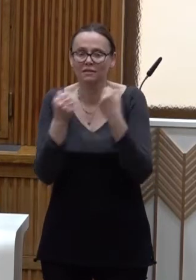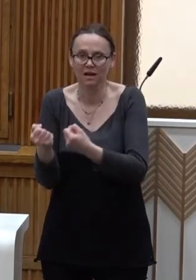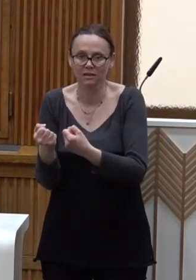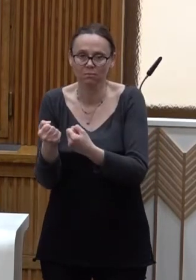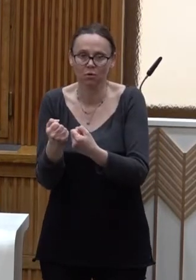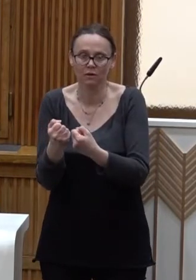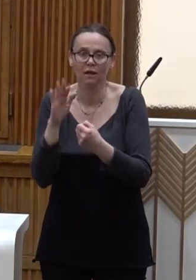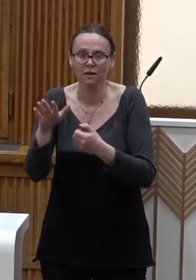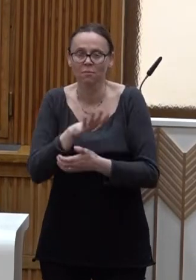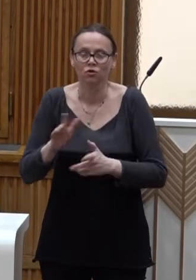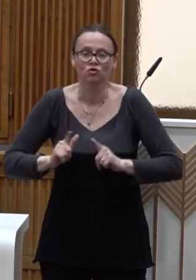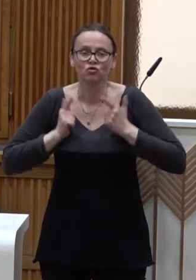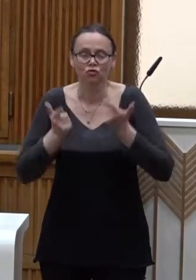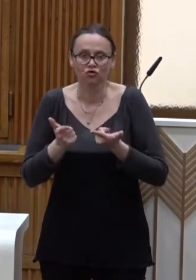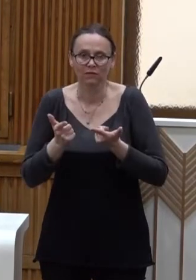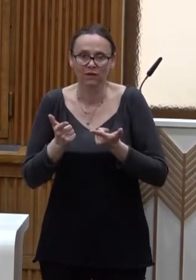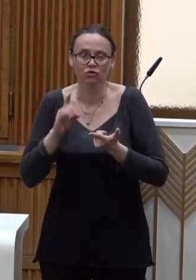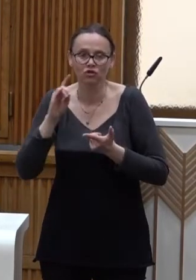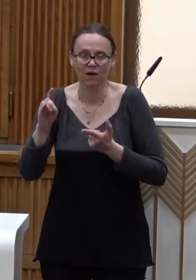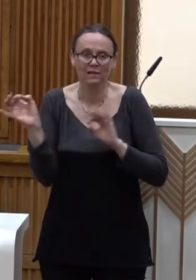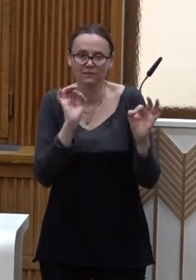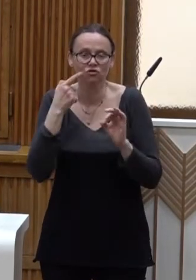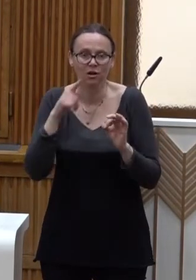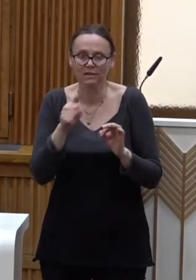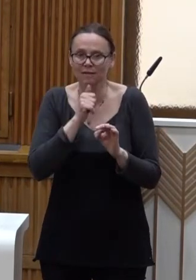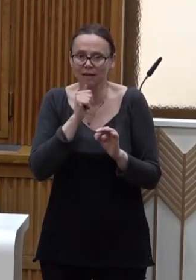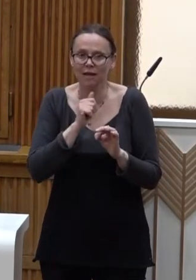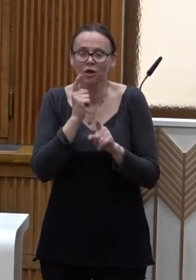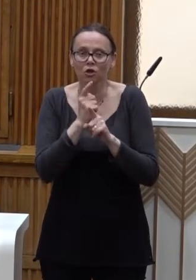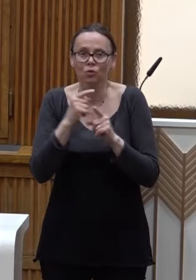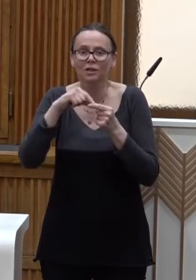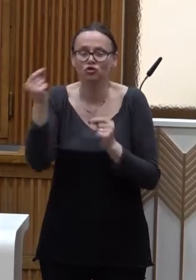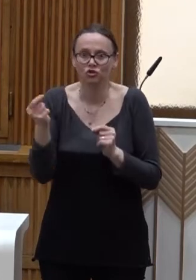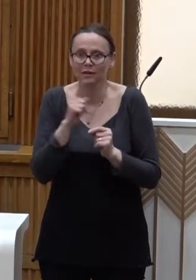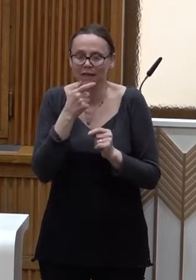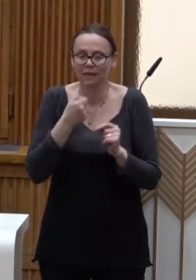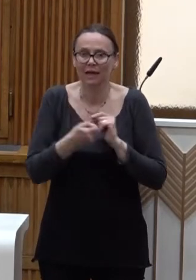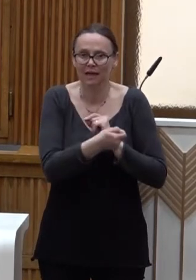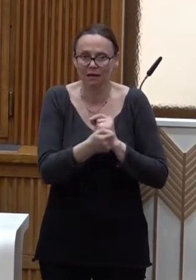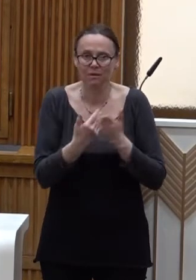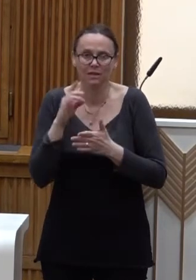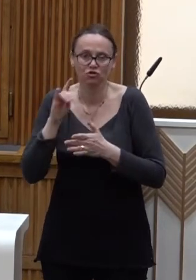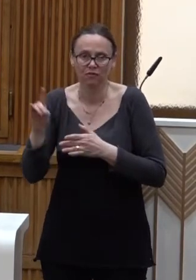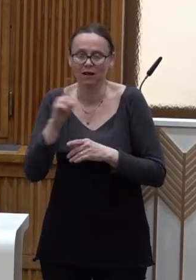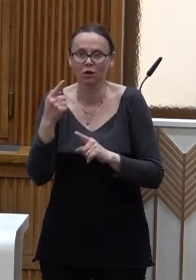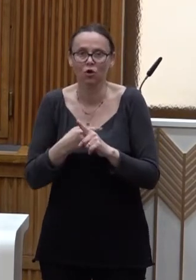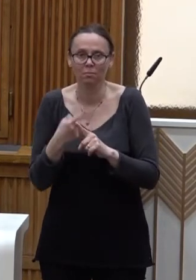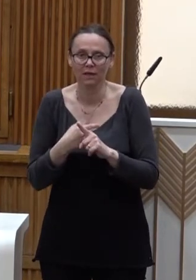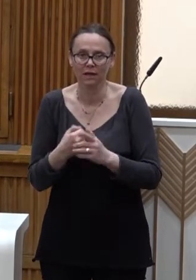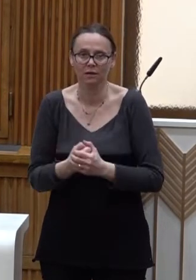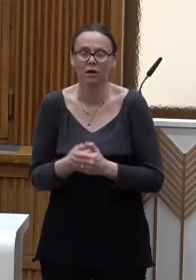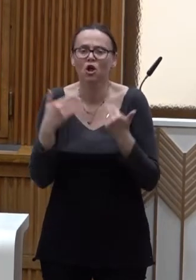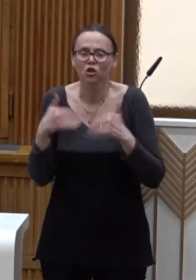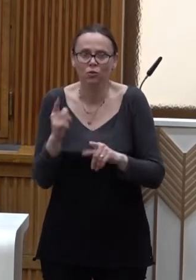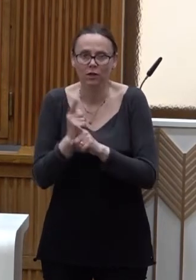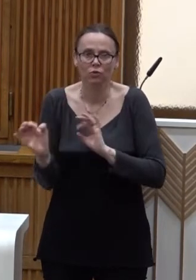področju živih živali, svežega sadja, zelenjave, krušnih žit in krme za živali ter krompirja.